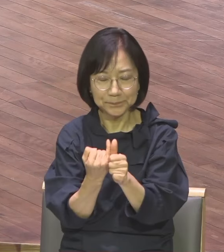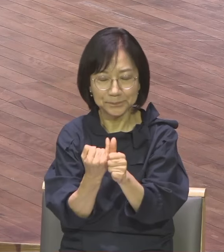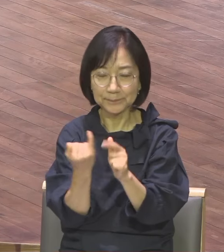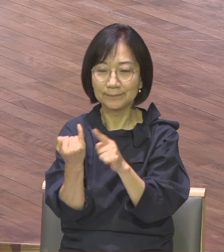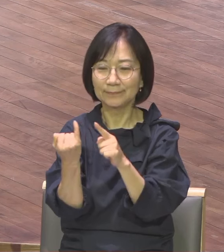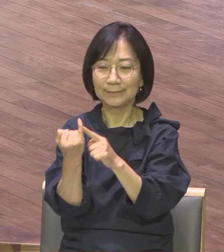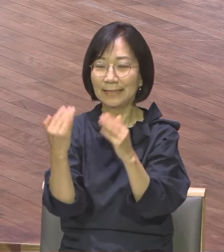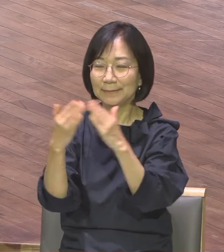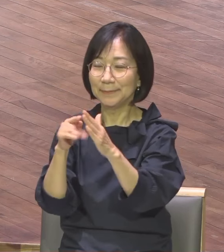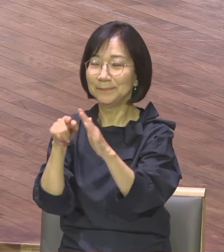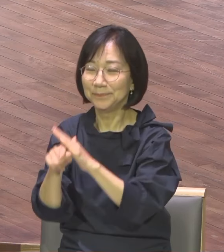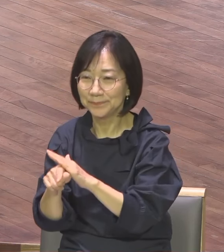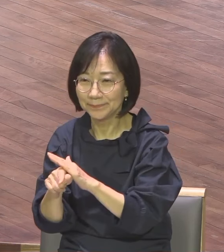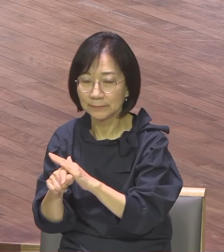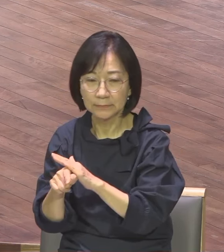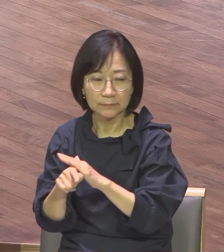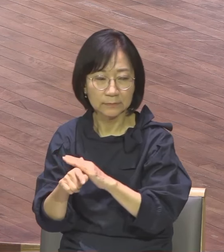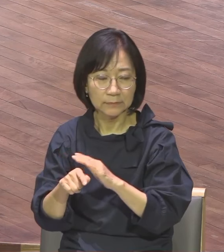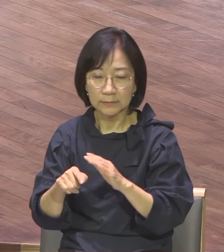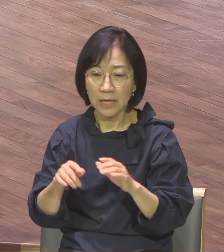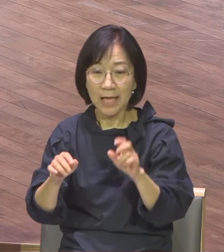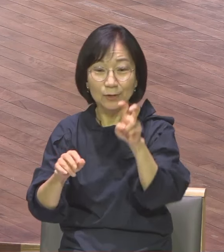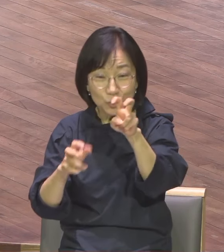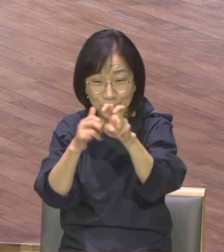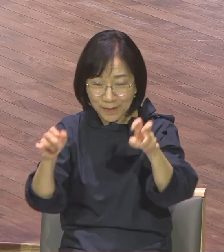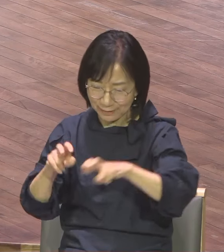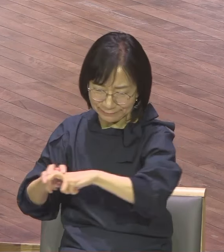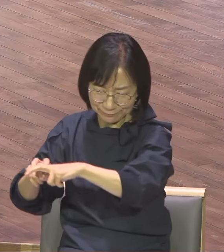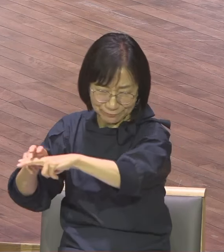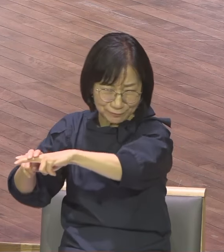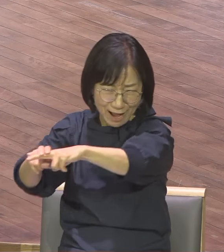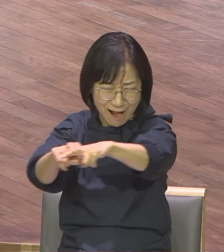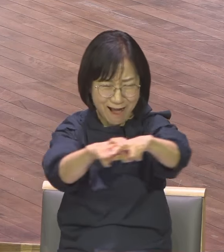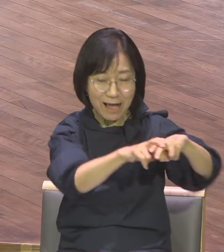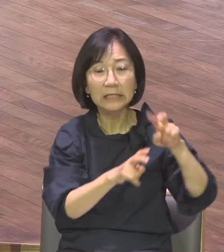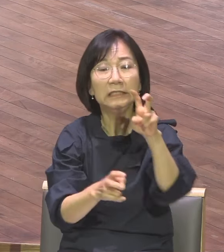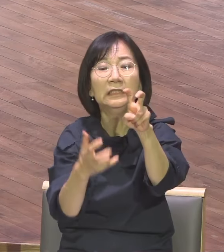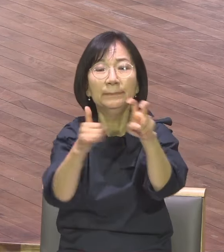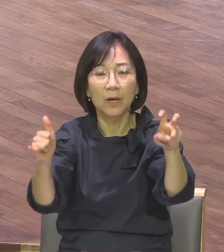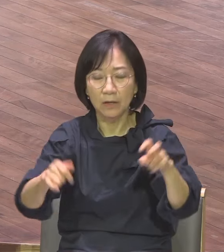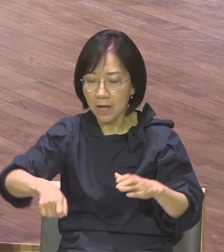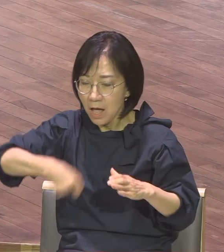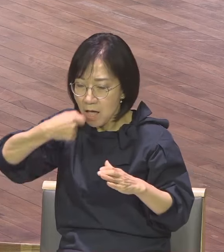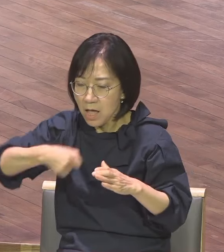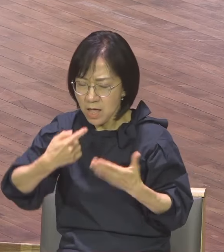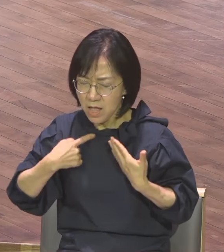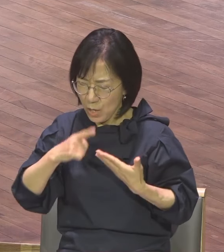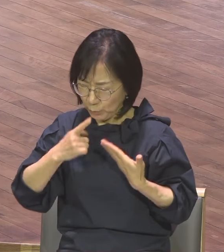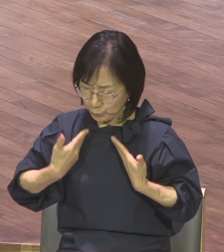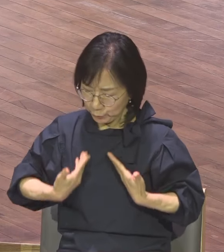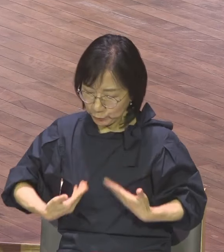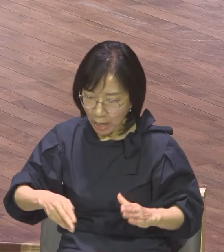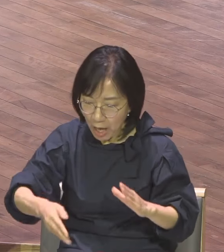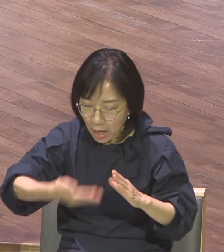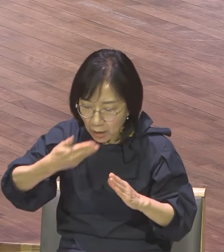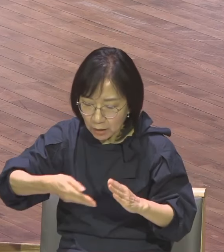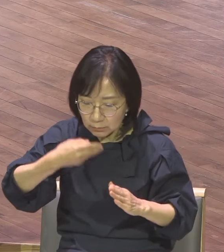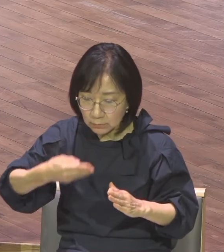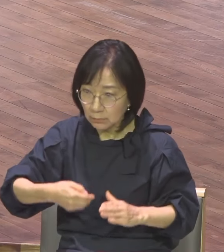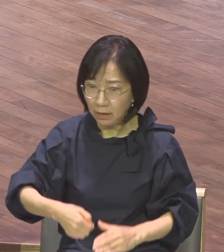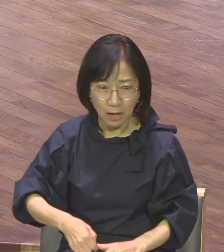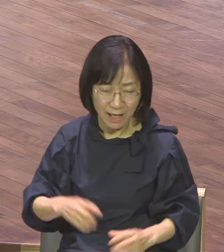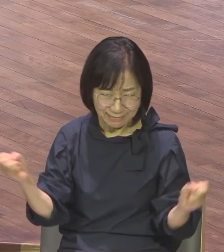저가 집에 밥을 또 먹는데 한 20명이 모인데 아무 소리가 안 나. 딱가닥 하나 젓가락 소리도 잘